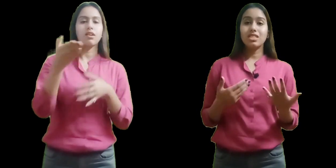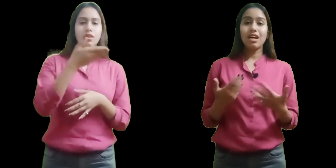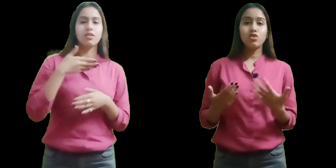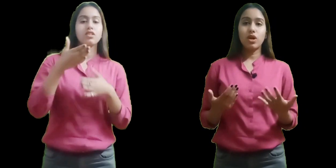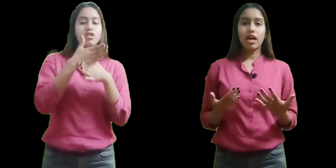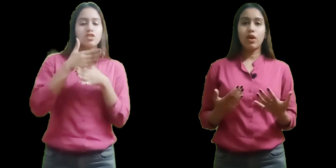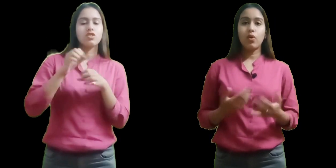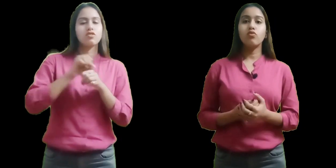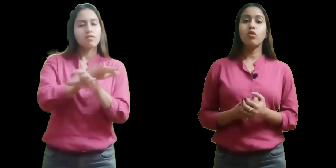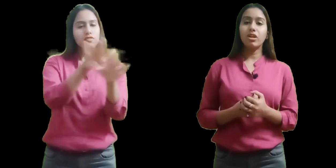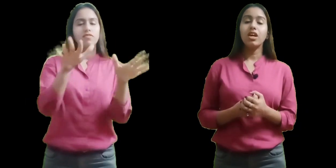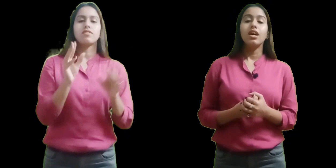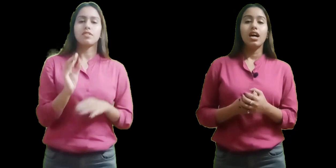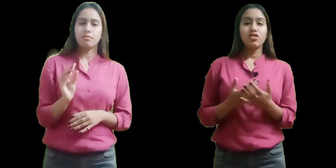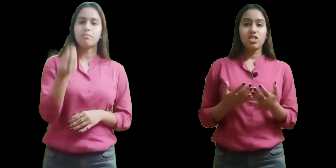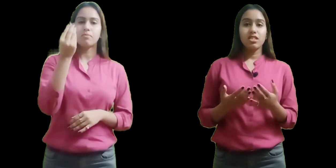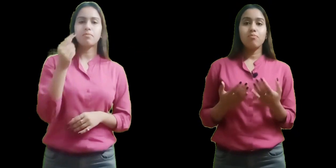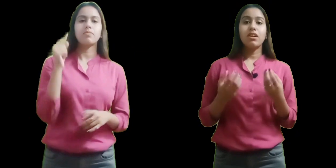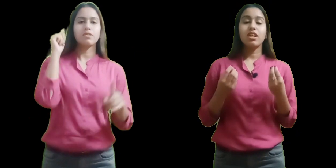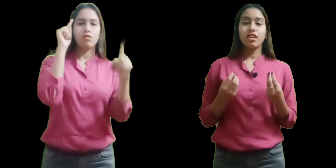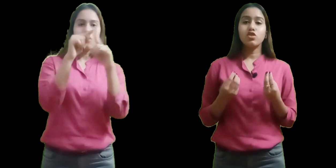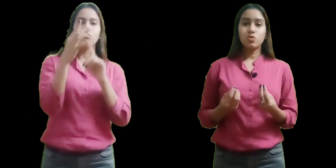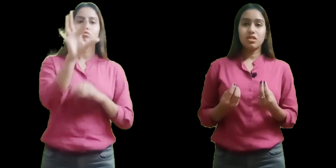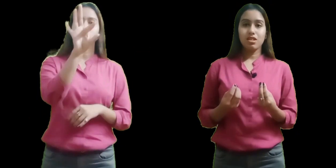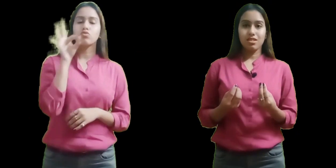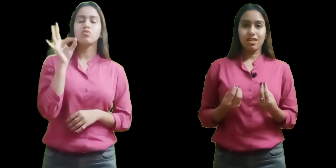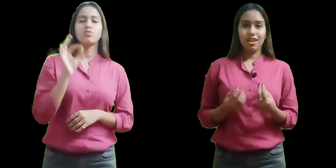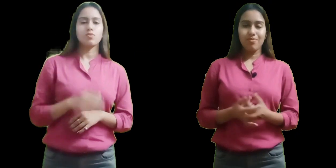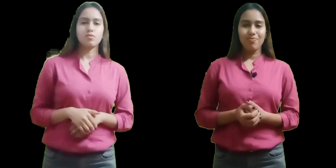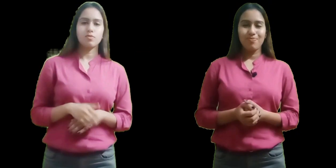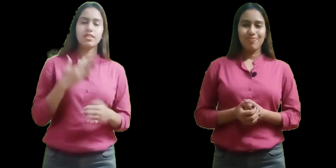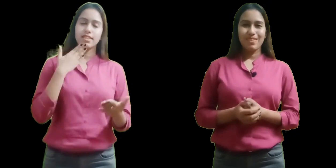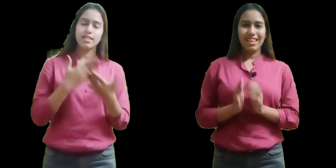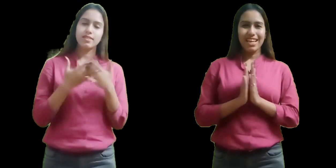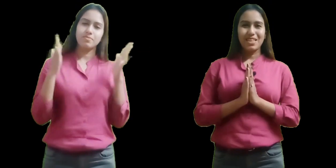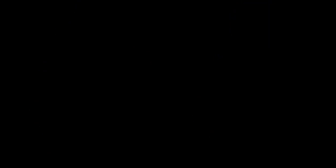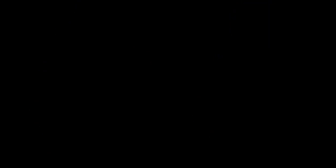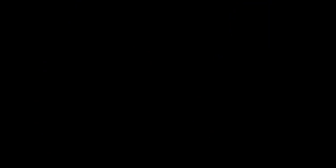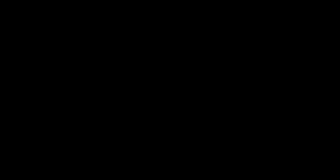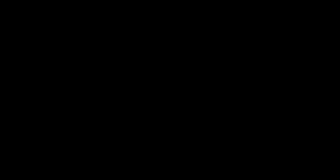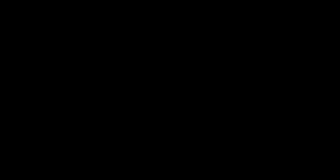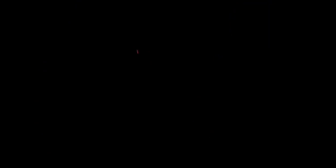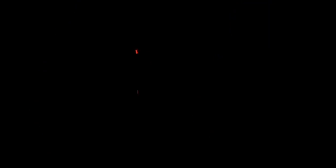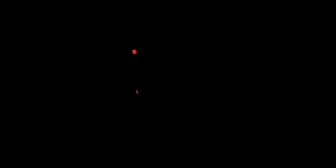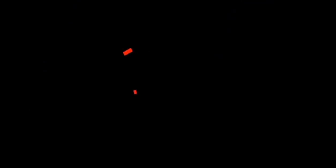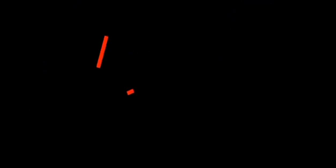हम लोगों के साथ जुड़े हैं लोग, वो भी अच्छे से अपना करियर चूज कर सकें। थैंक यू।